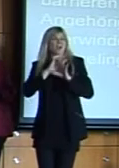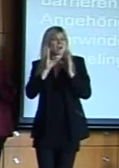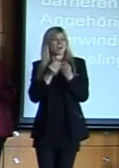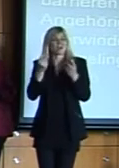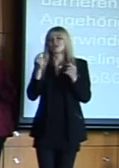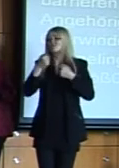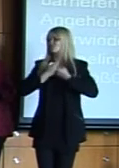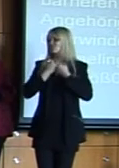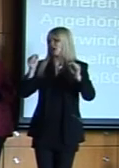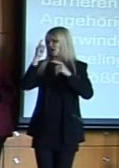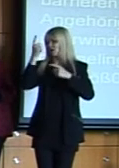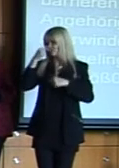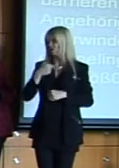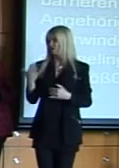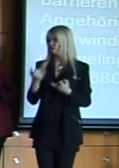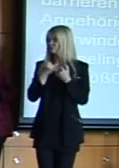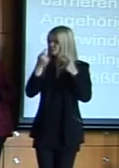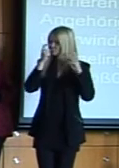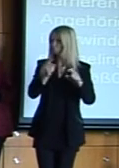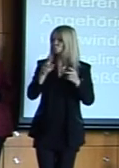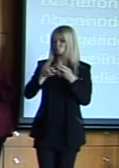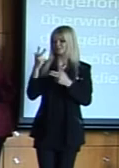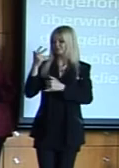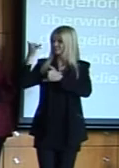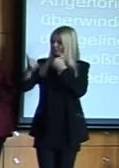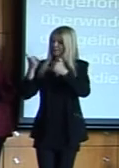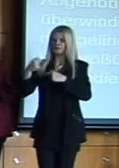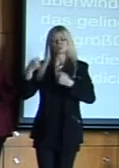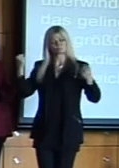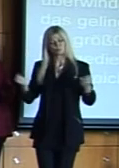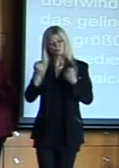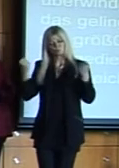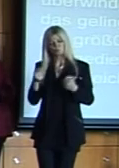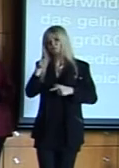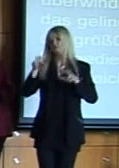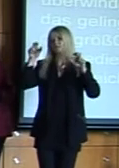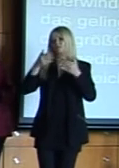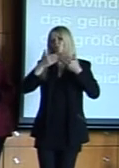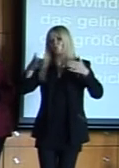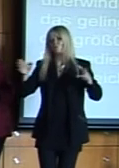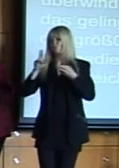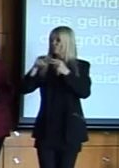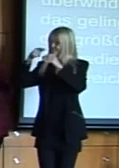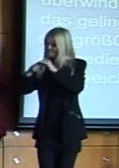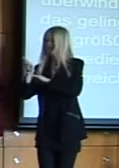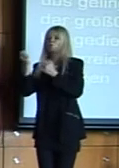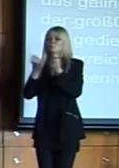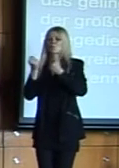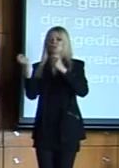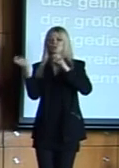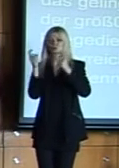dafür sorgen und uns seit 3 Jahren darum bemühen, dieses Thema wirklich in die Öffentlichkeit, in die politische Diskussion zu